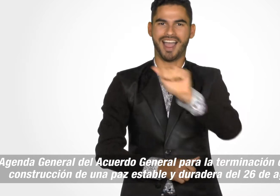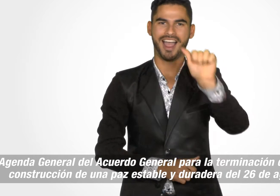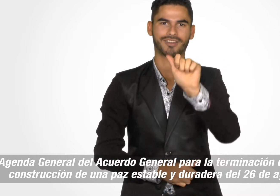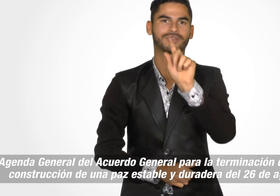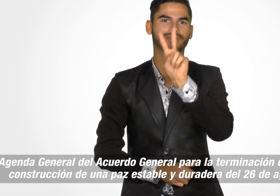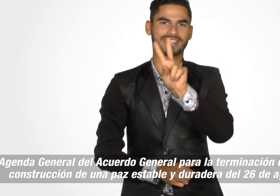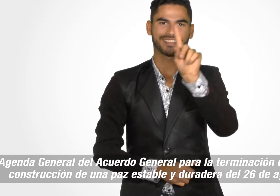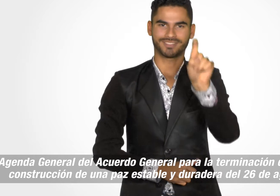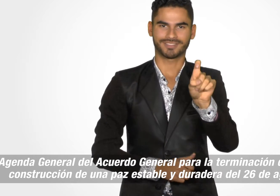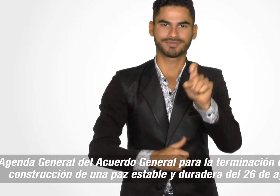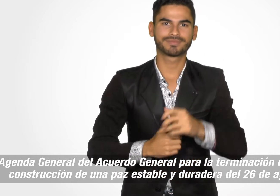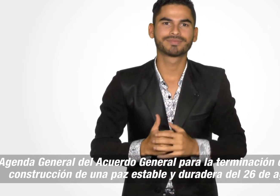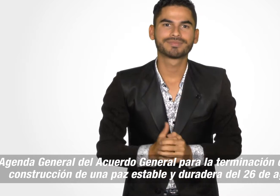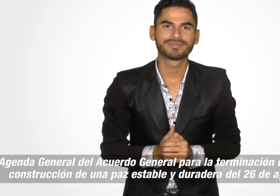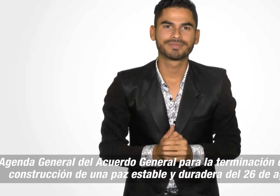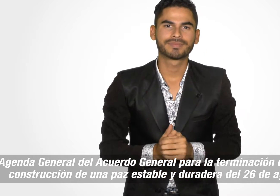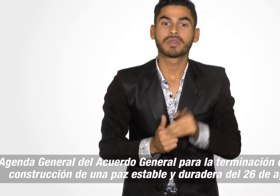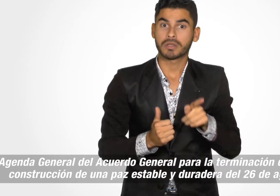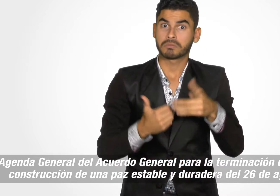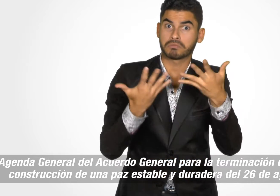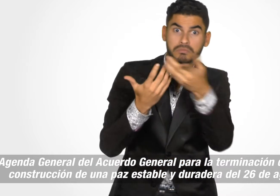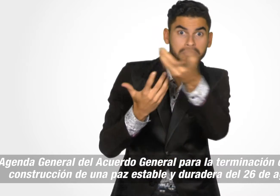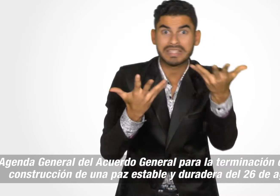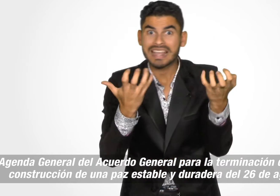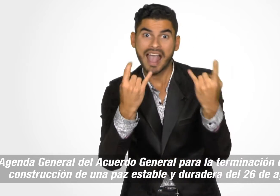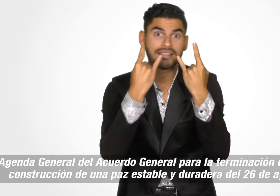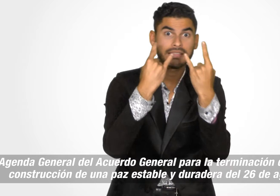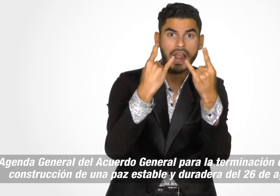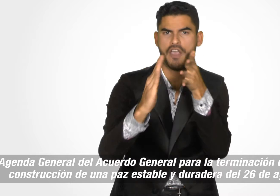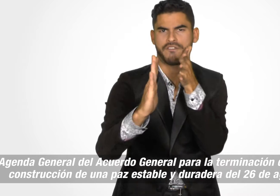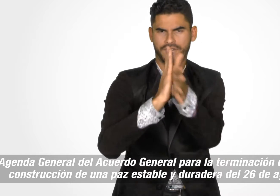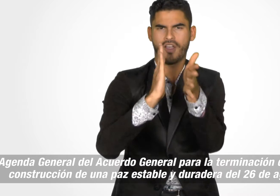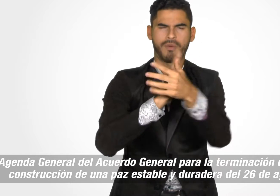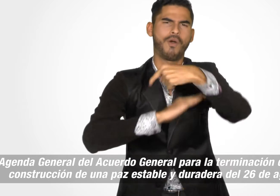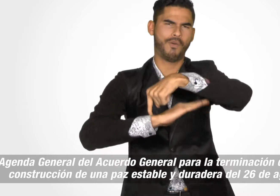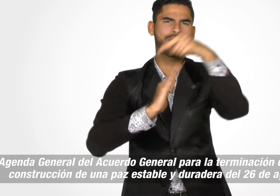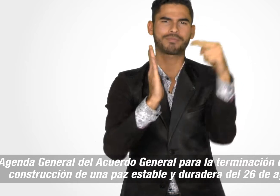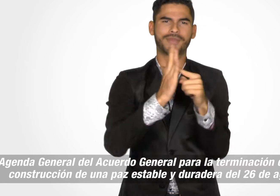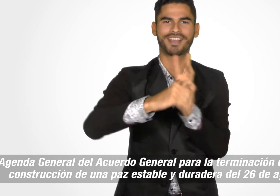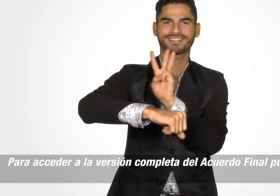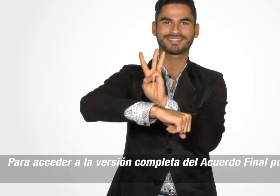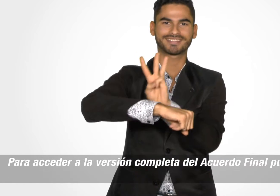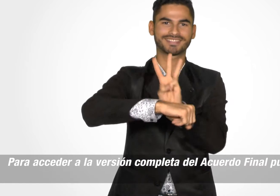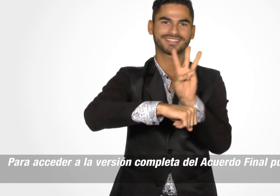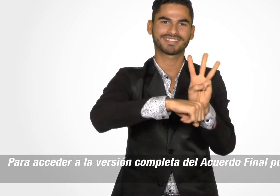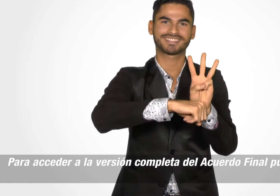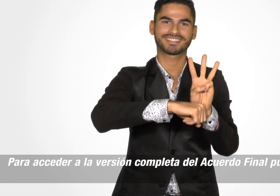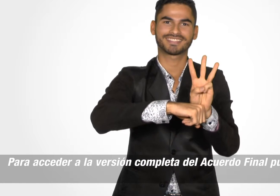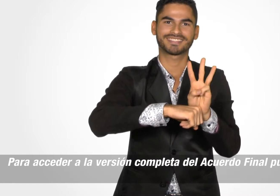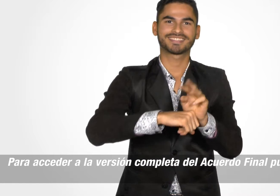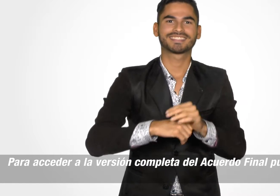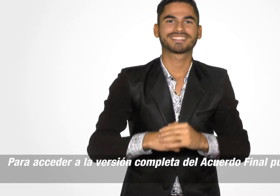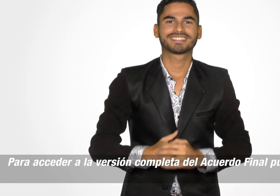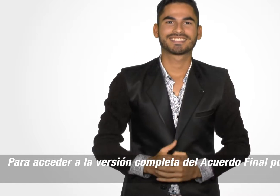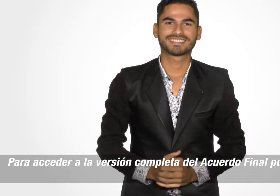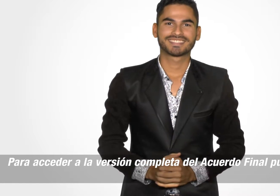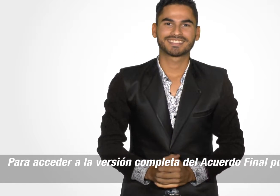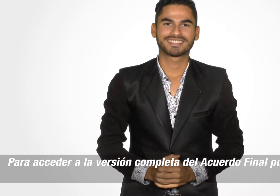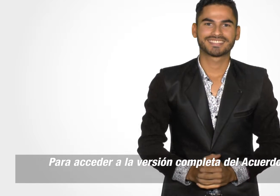construcción de una paz estable y duradera del 26 de agosto de 2012. Para acceder a la versión completa del acuerdo final,